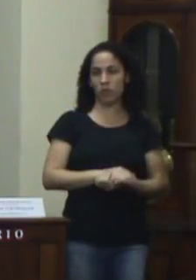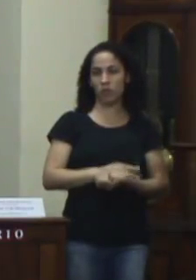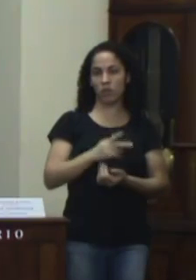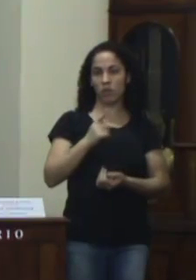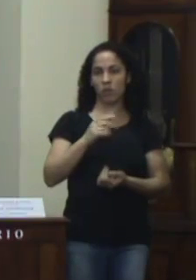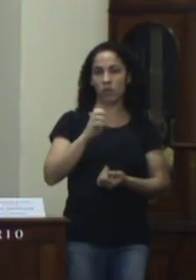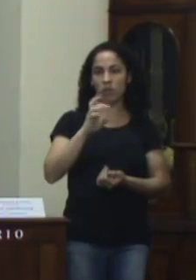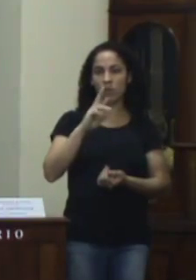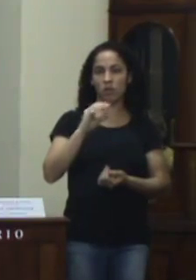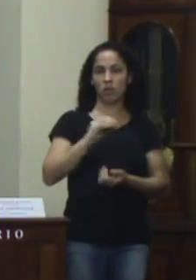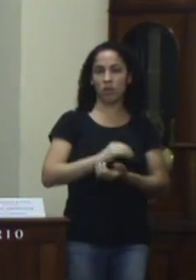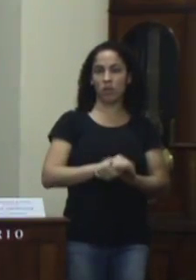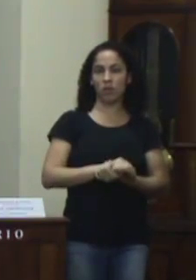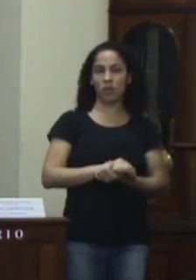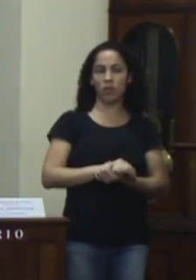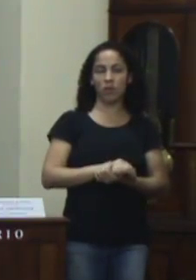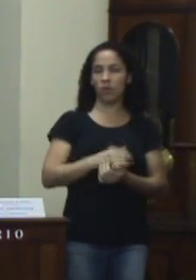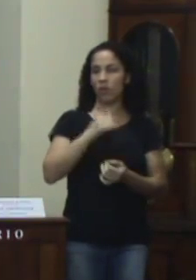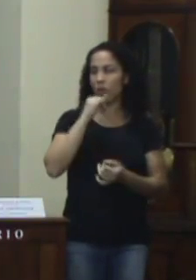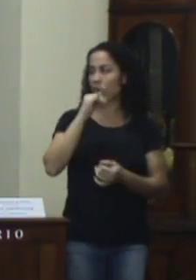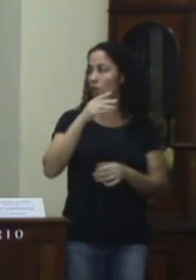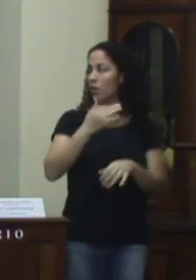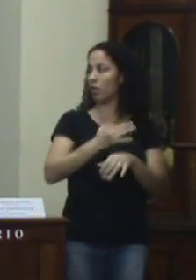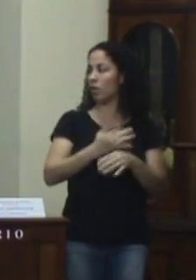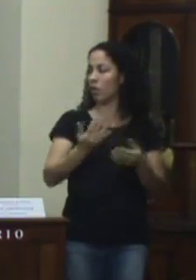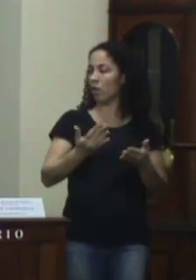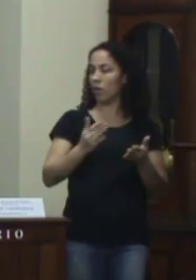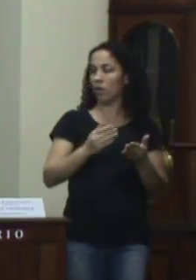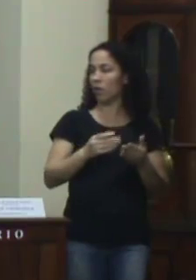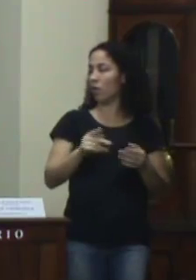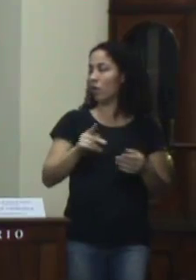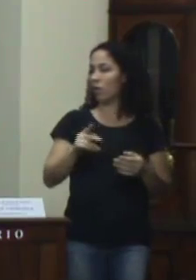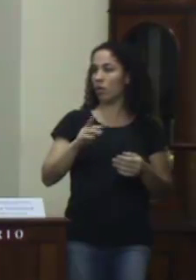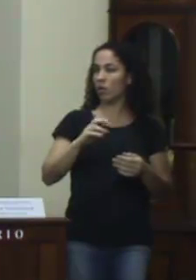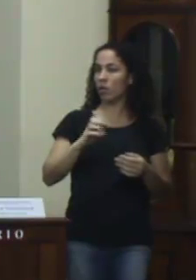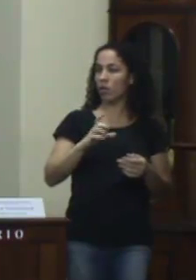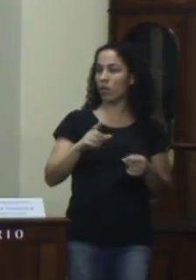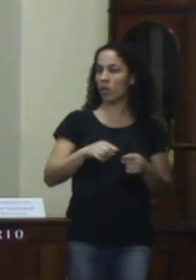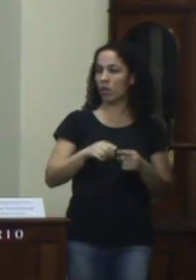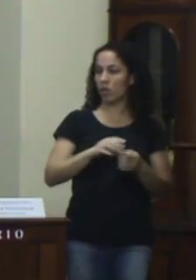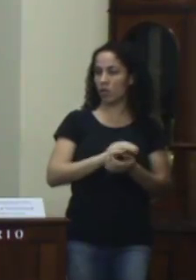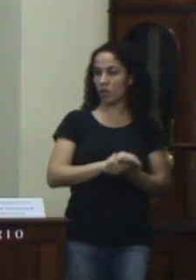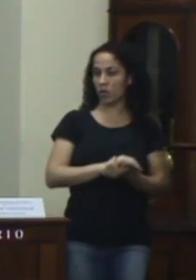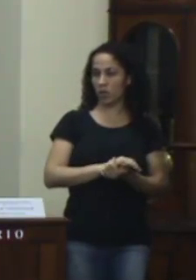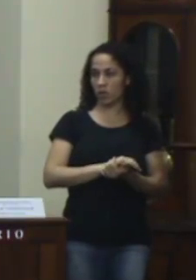Pedro, enquanto justificado. Hoje, professor Rafael. Só.